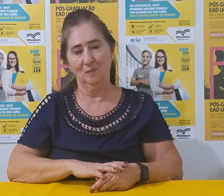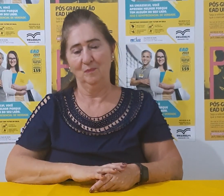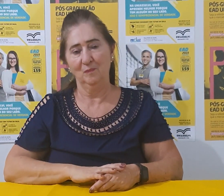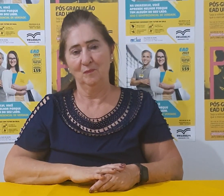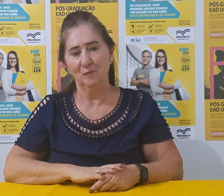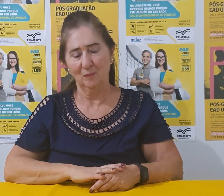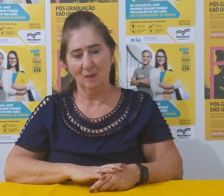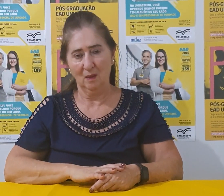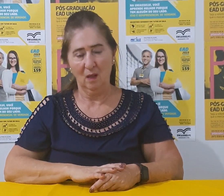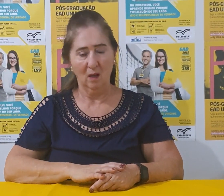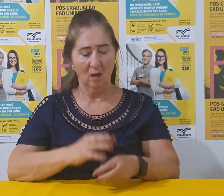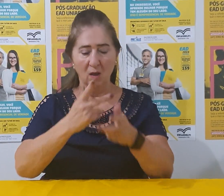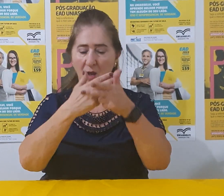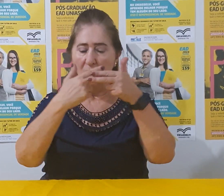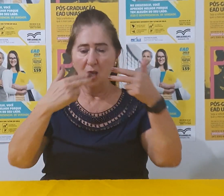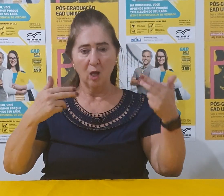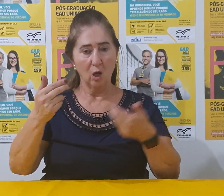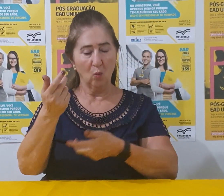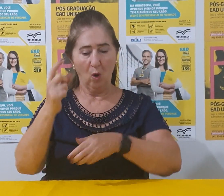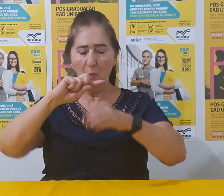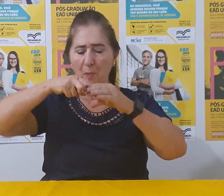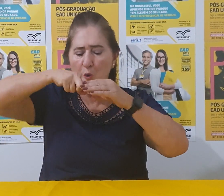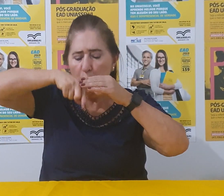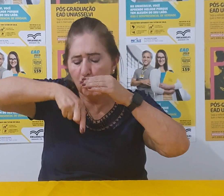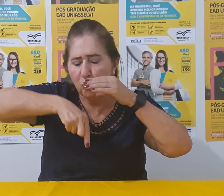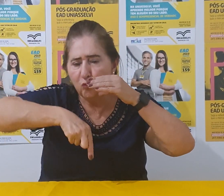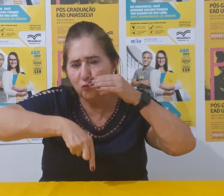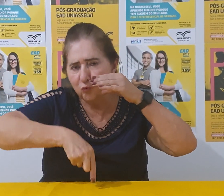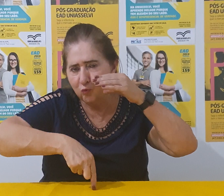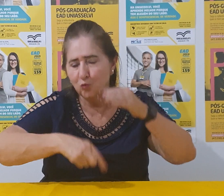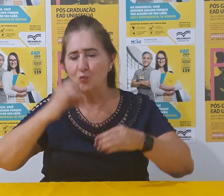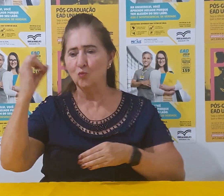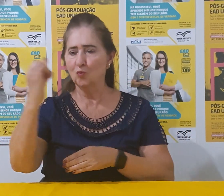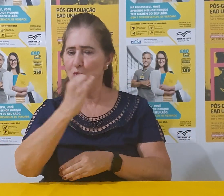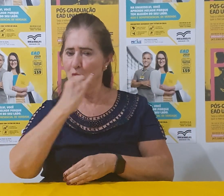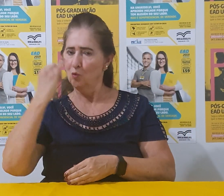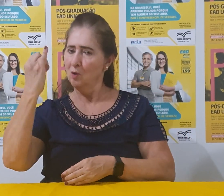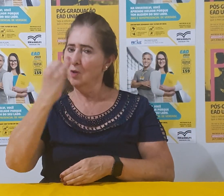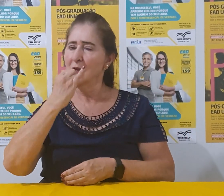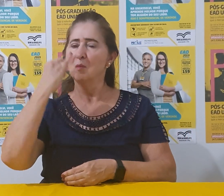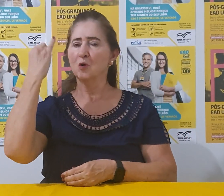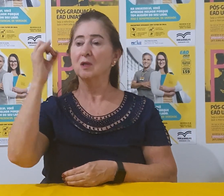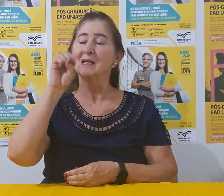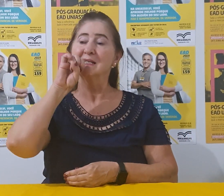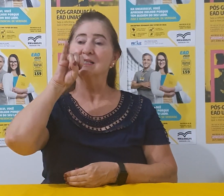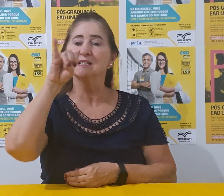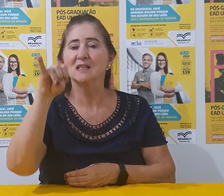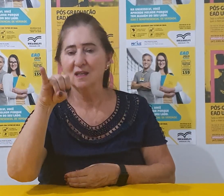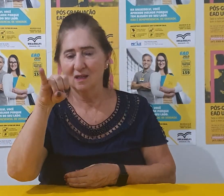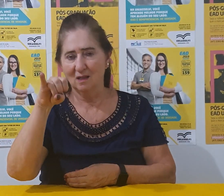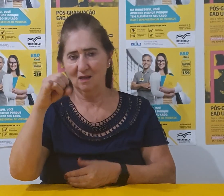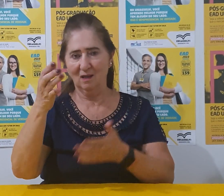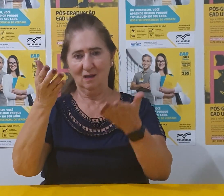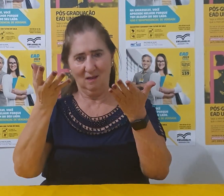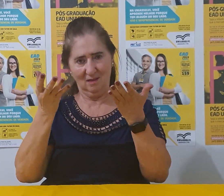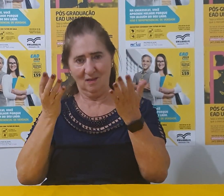de forma aprofundada é de fundamental importância se quisermos melhorar as